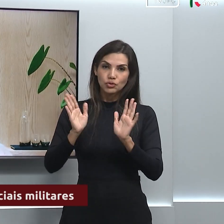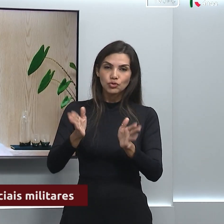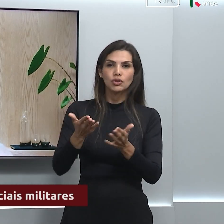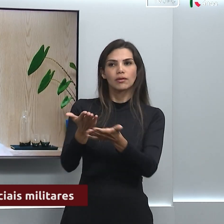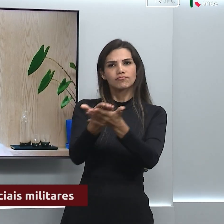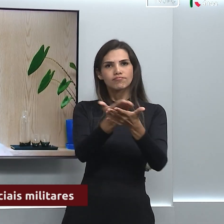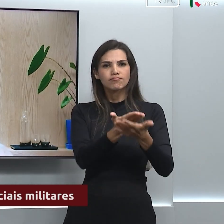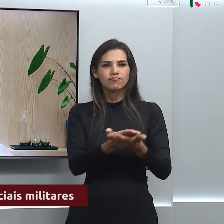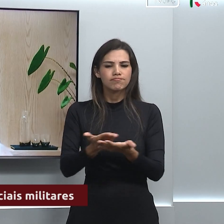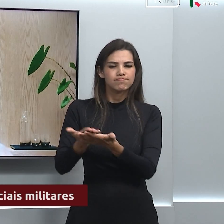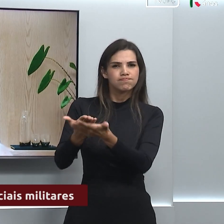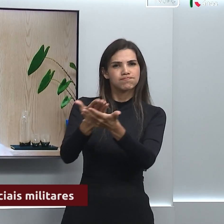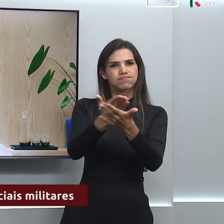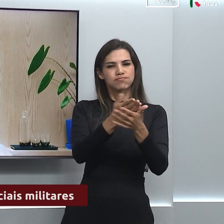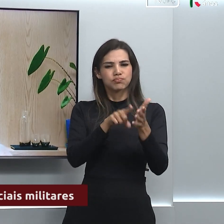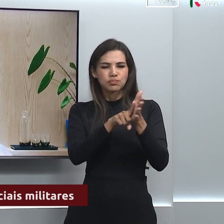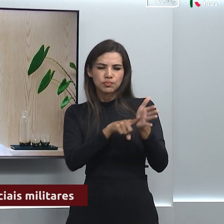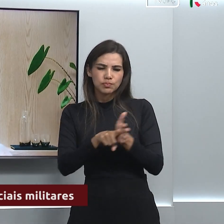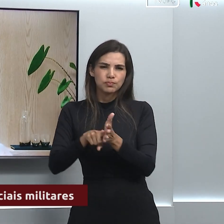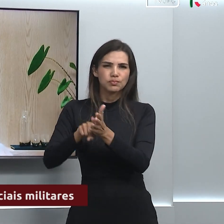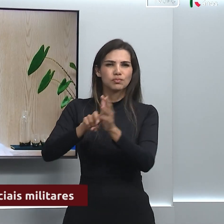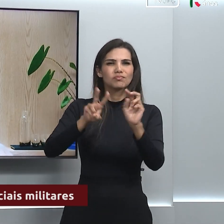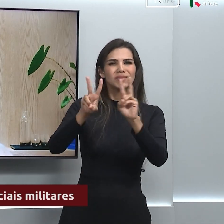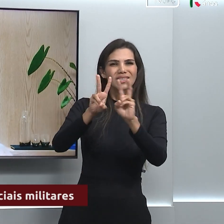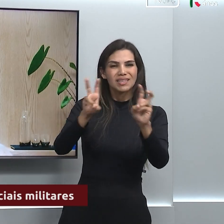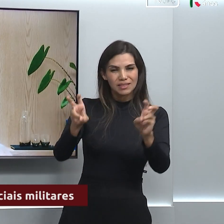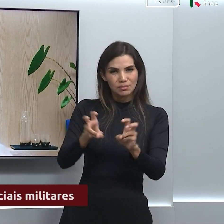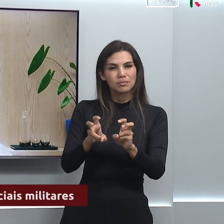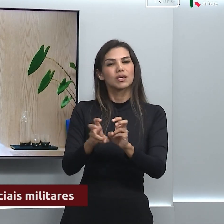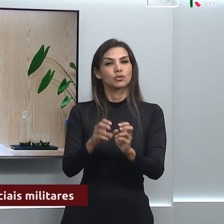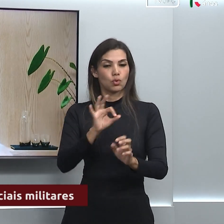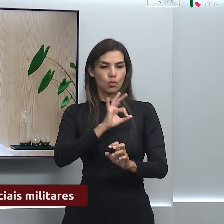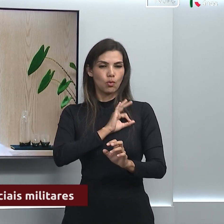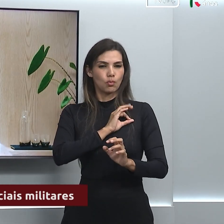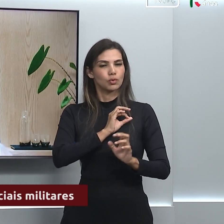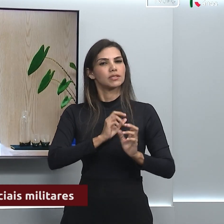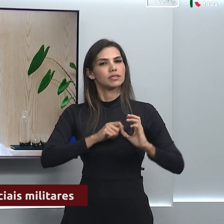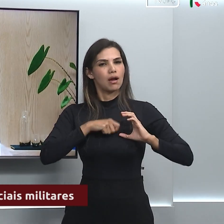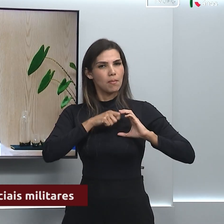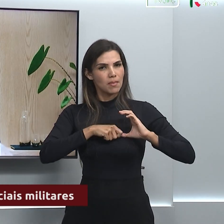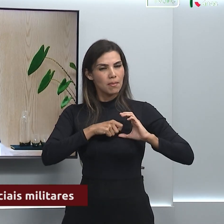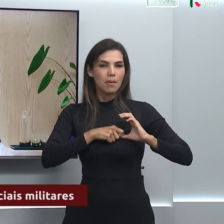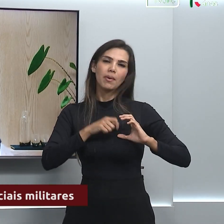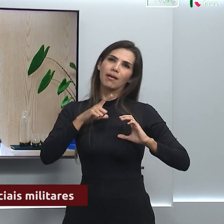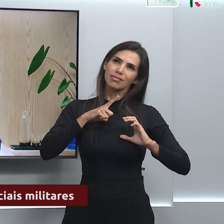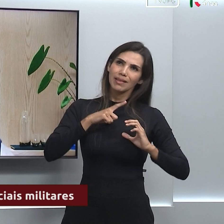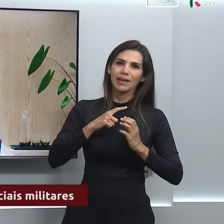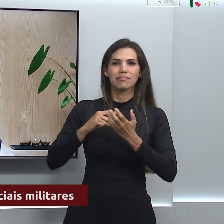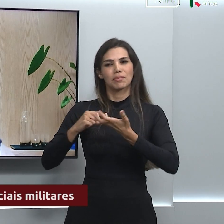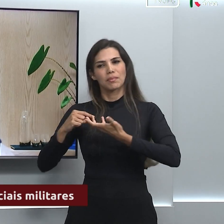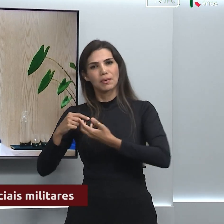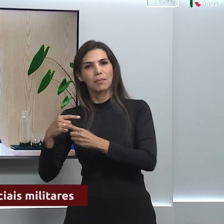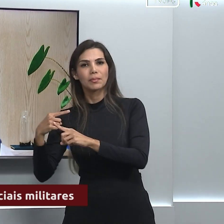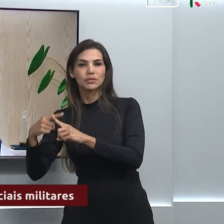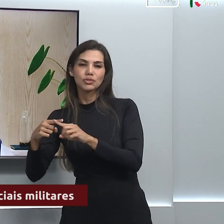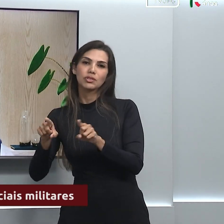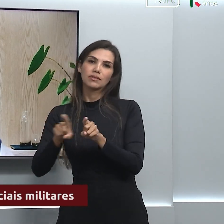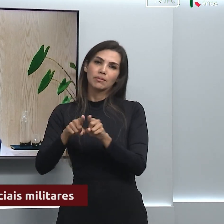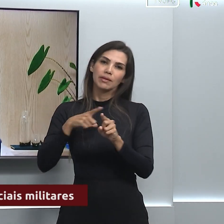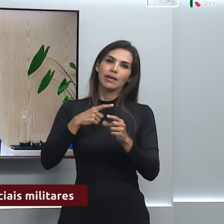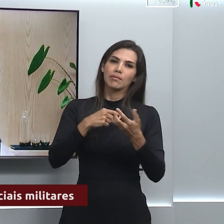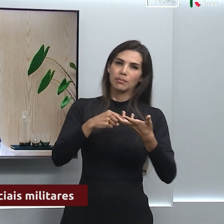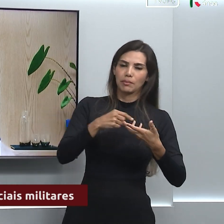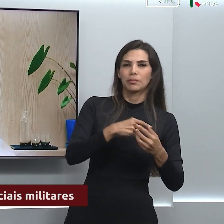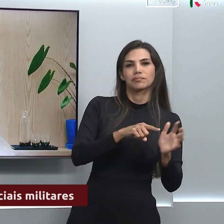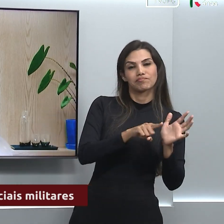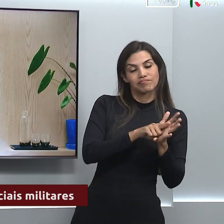uso das câmeras pelos policiais, de forma tanto positiva quanto negativa. Então, nós temos diversos estudos para vários